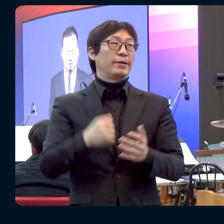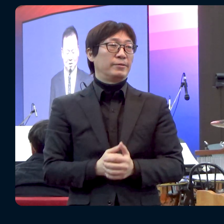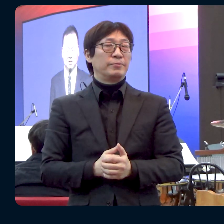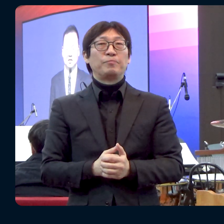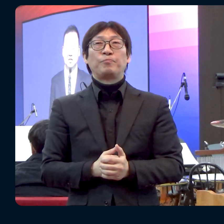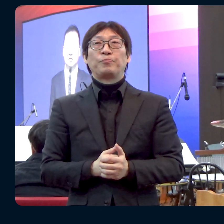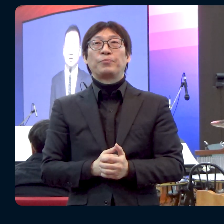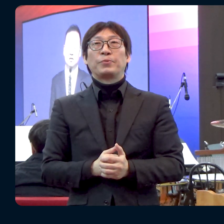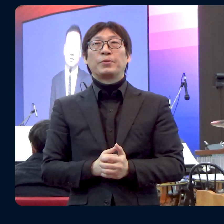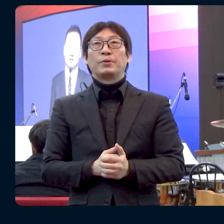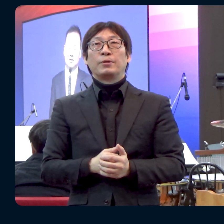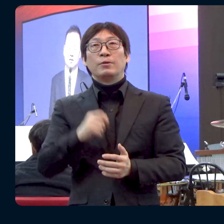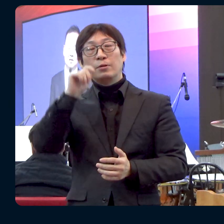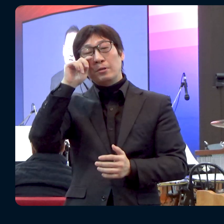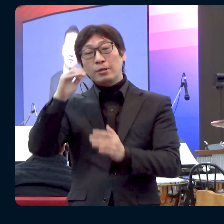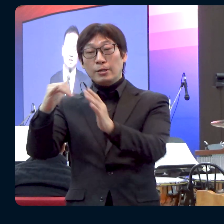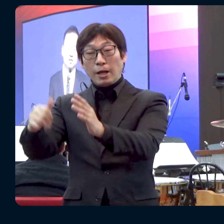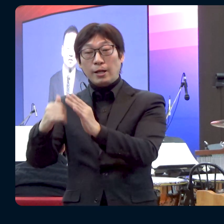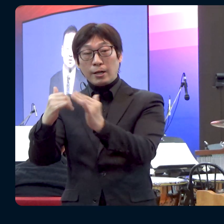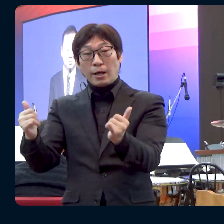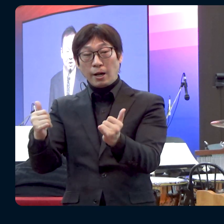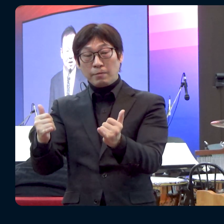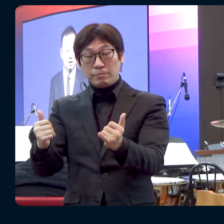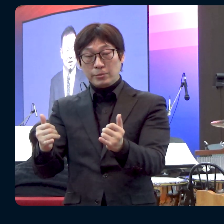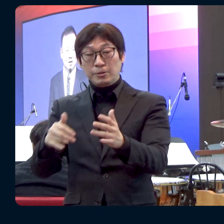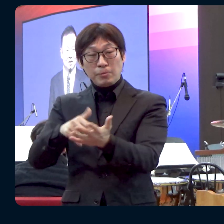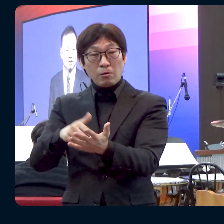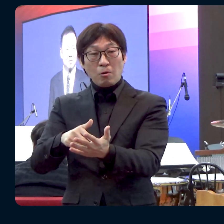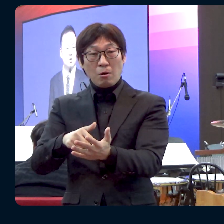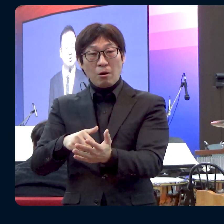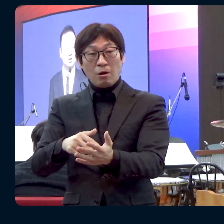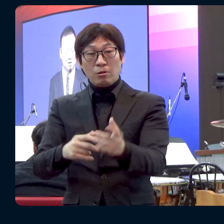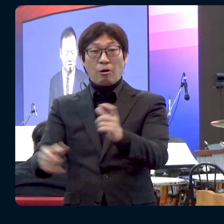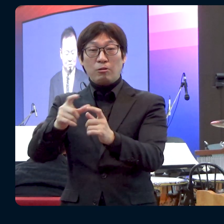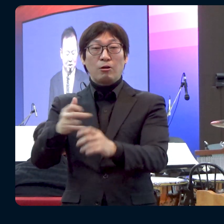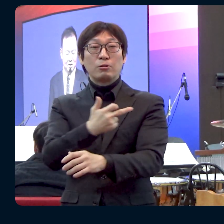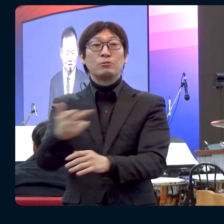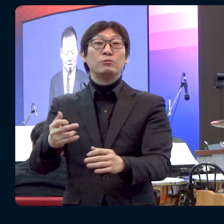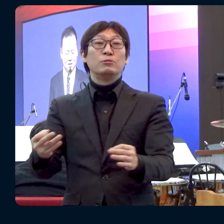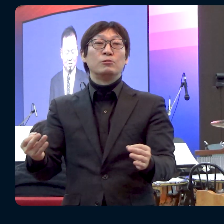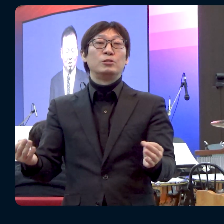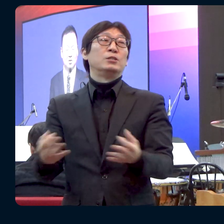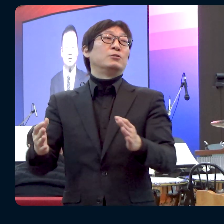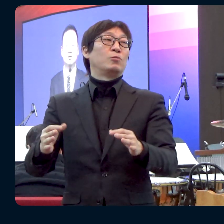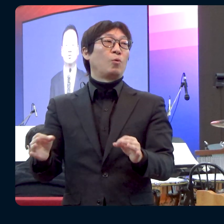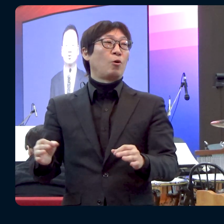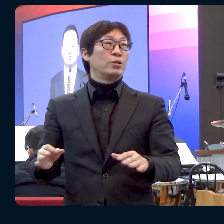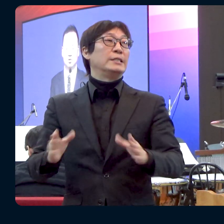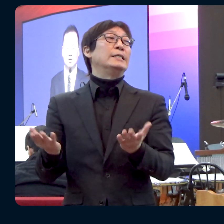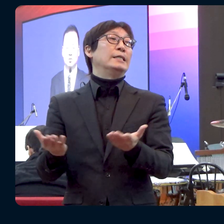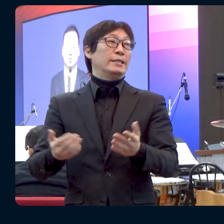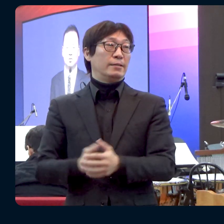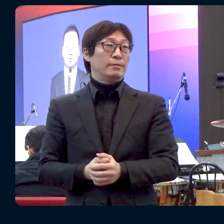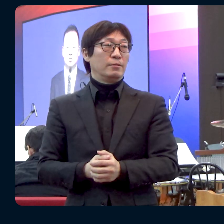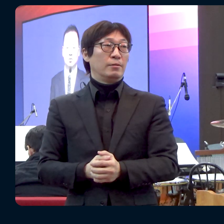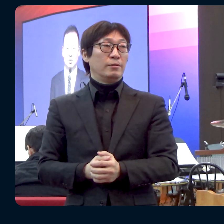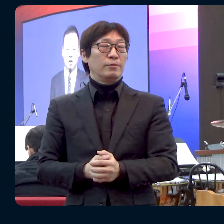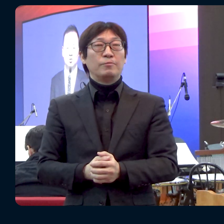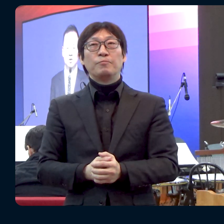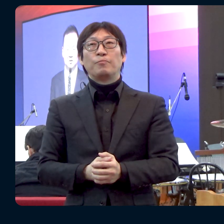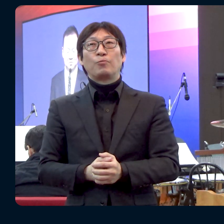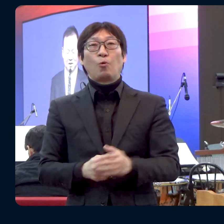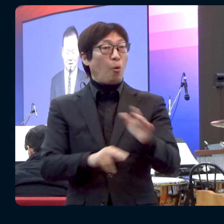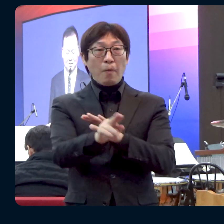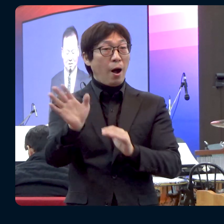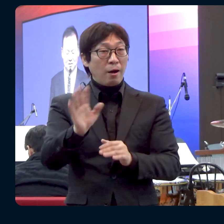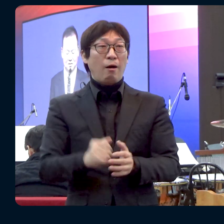것입니다. 그것이 세상에게는 지진이 난 것보다, 감옥문이 열린 것보다 더 큰